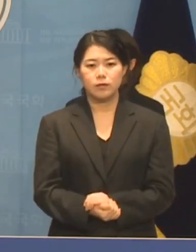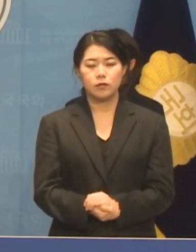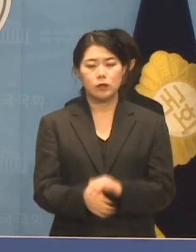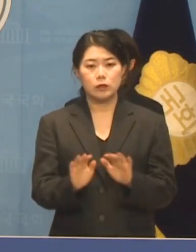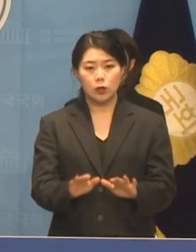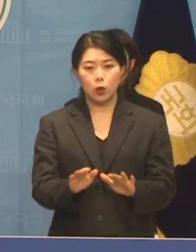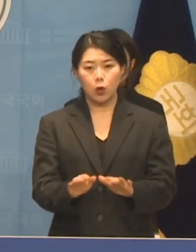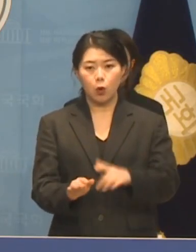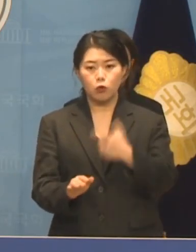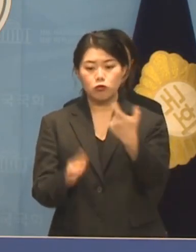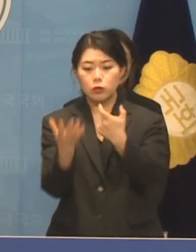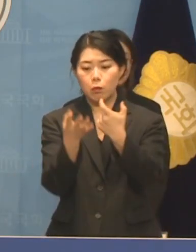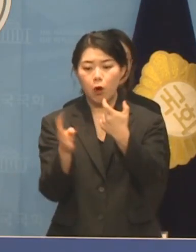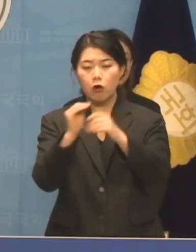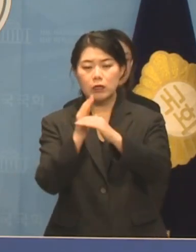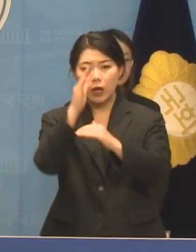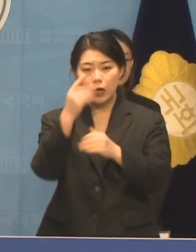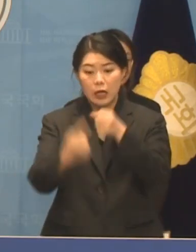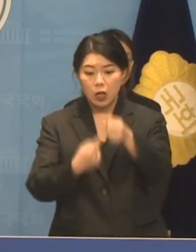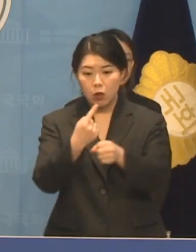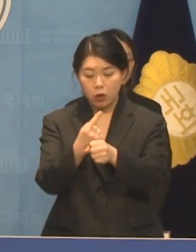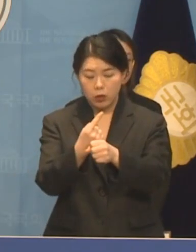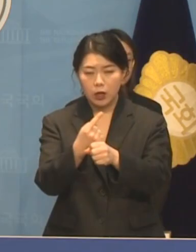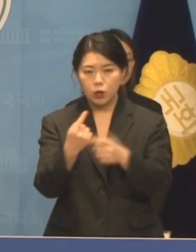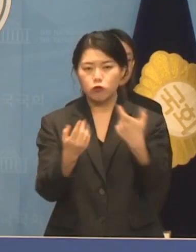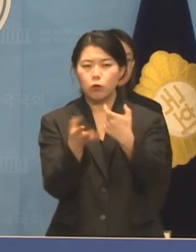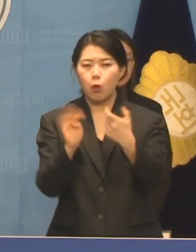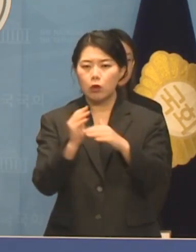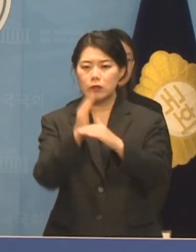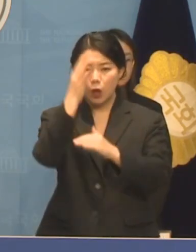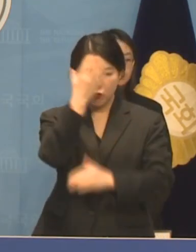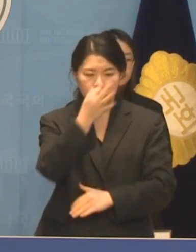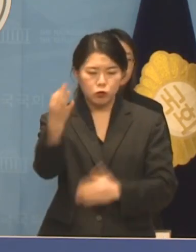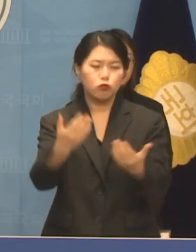원이 넘는 돈을 매년 후원하고 있는 것이라고 생각합니다.